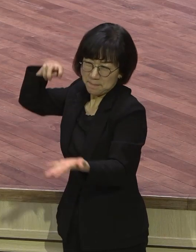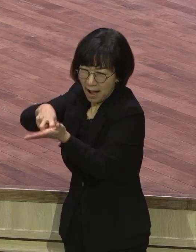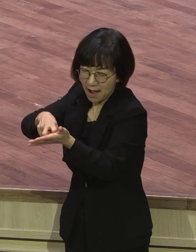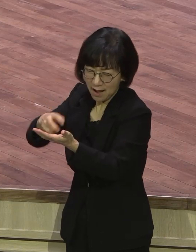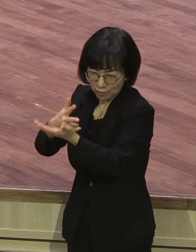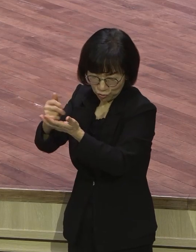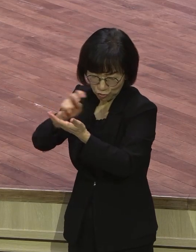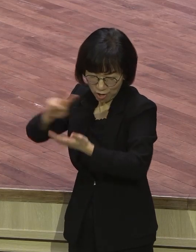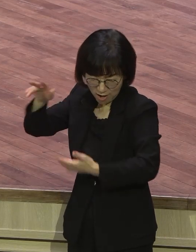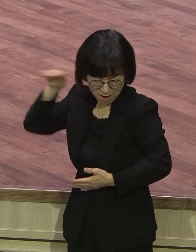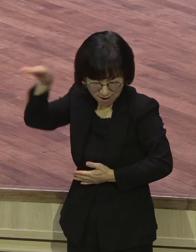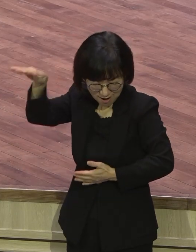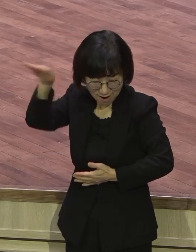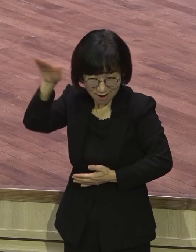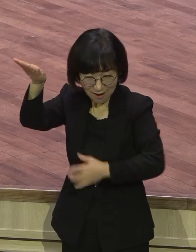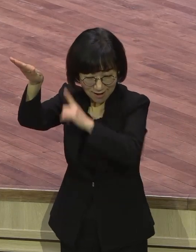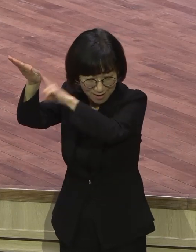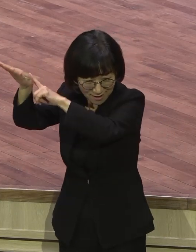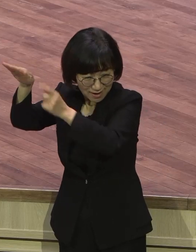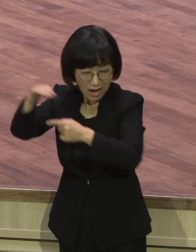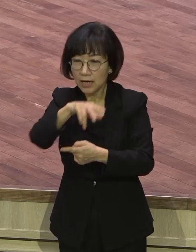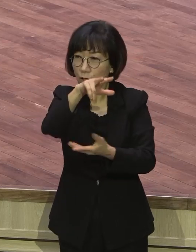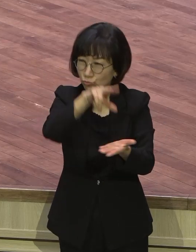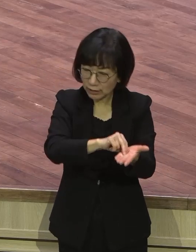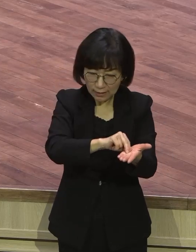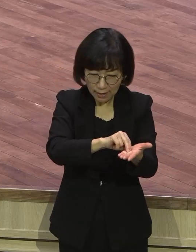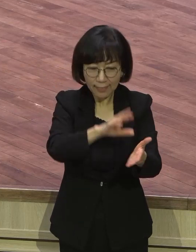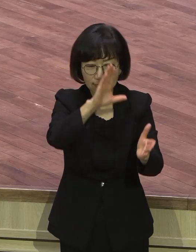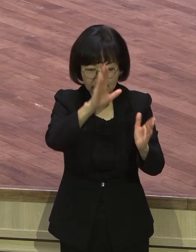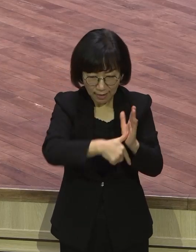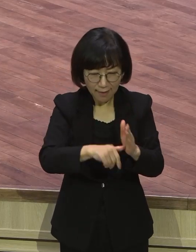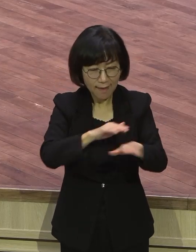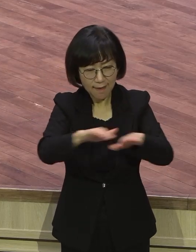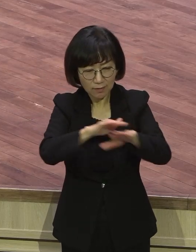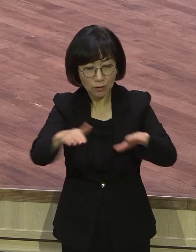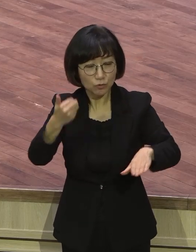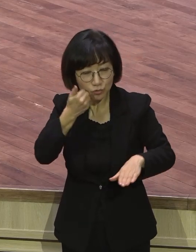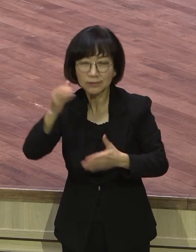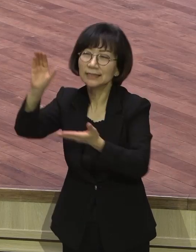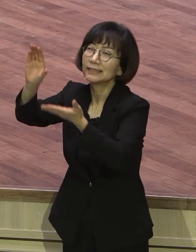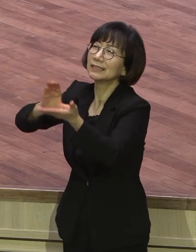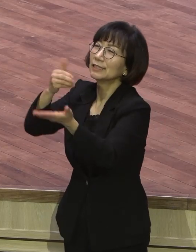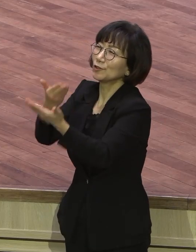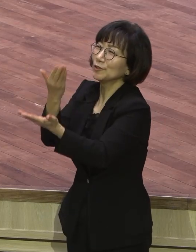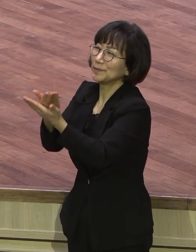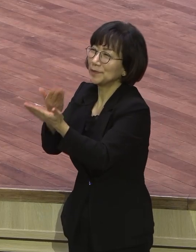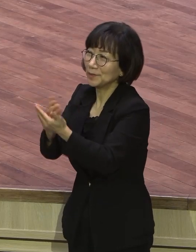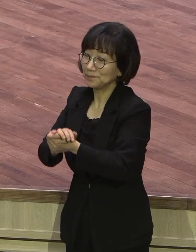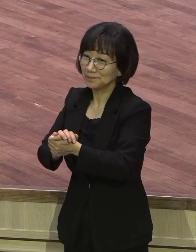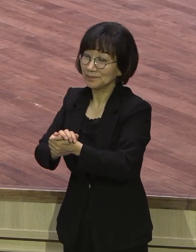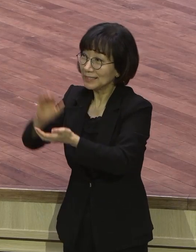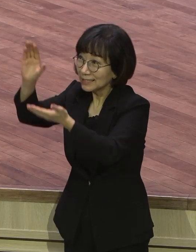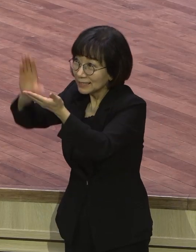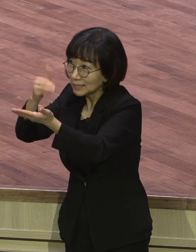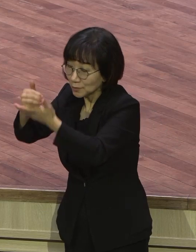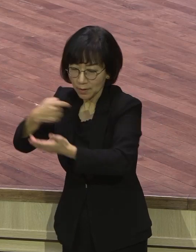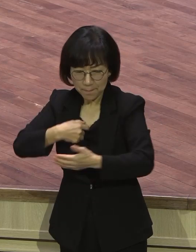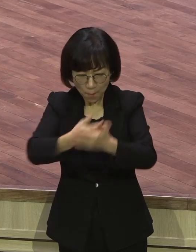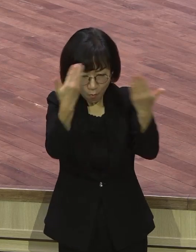튀어 이 문제도 예수님이 그리스도 돼가야 좁사사 모든 문제 해결자 있음을 보여 좁사사